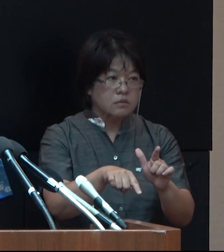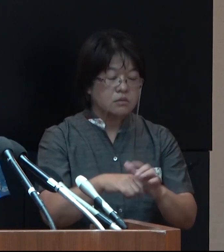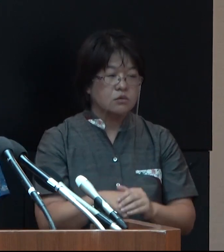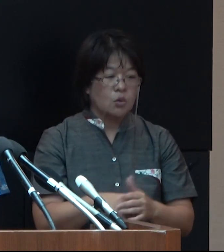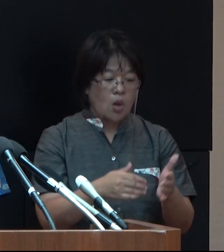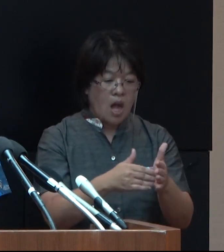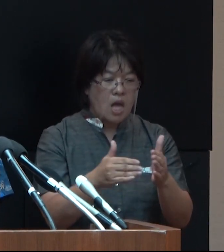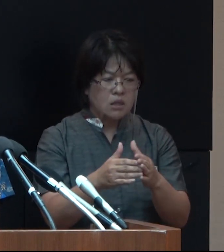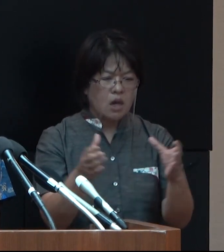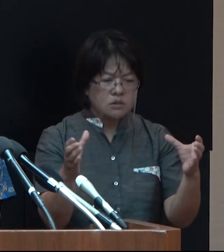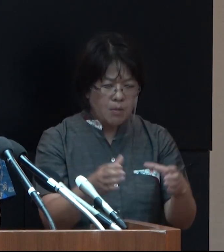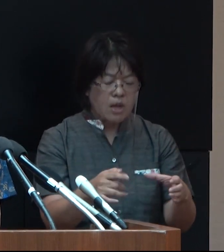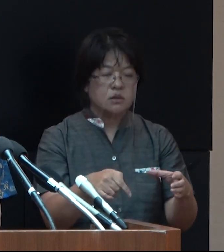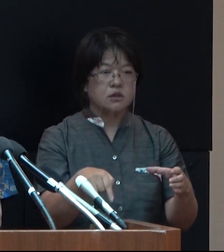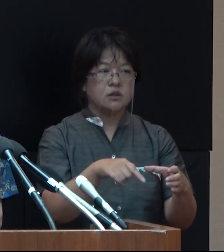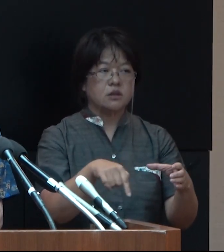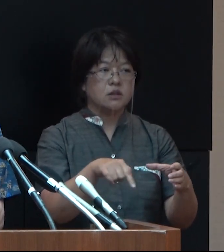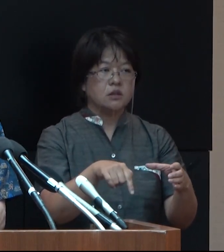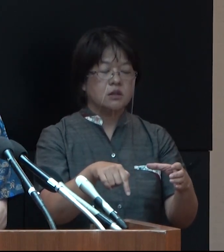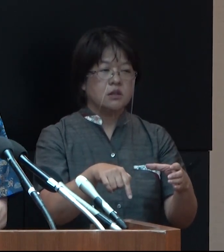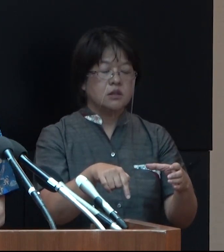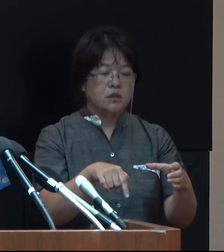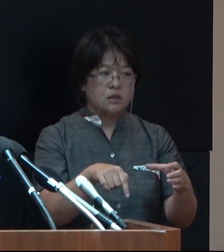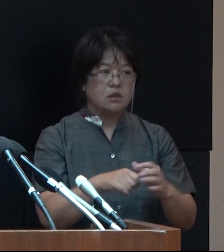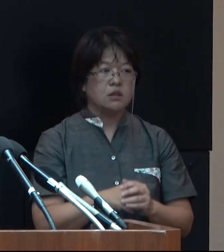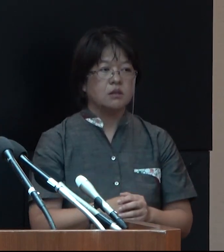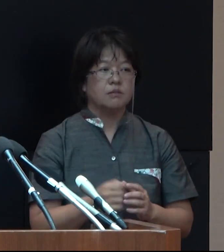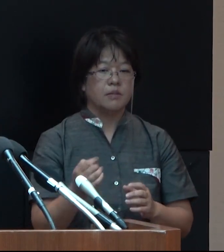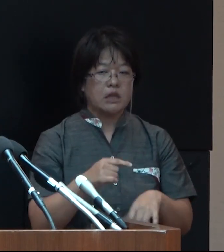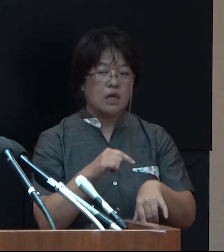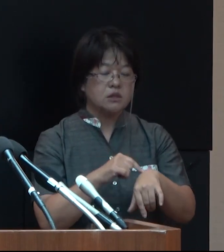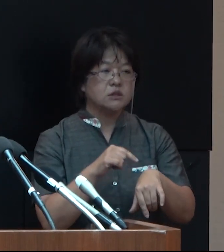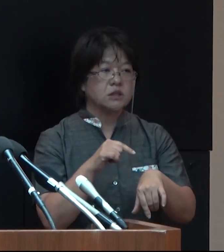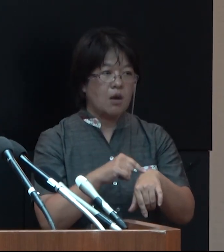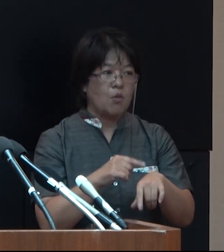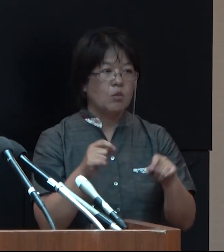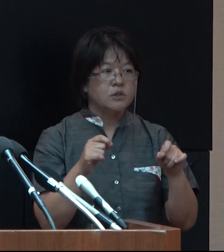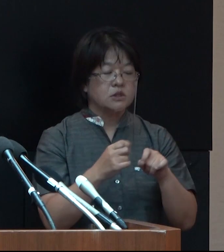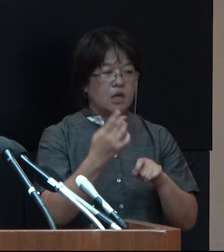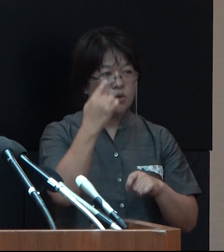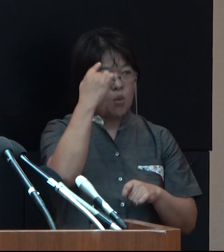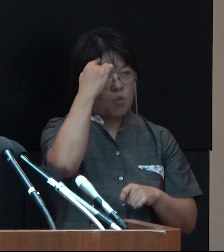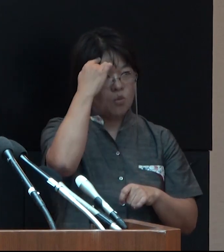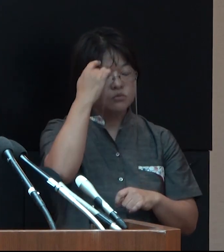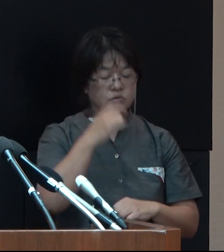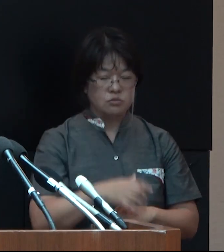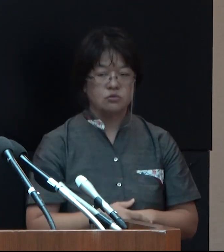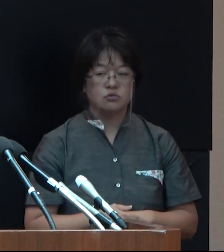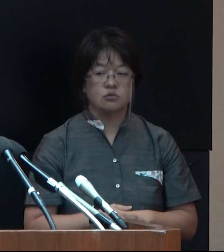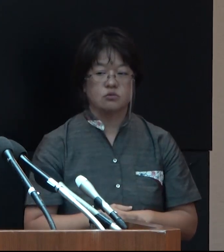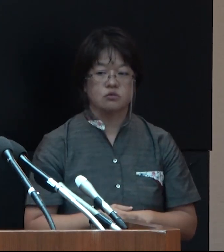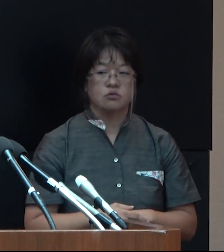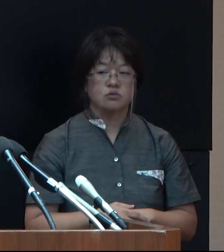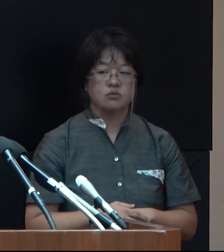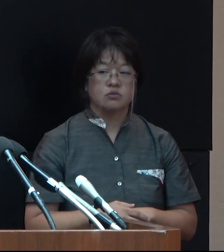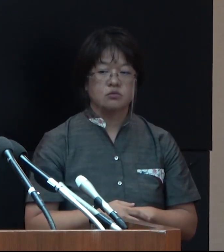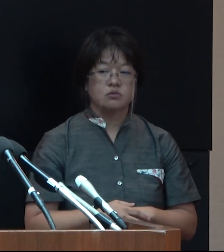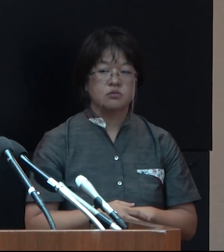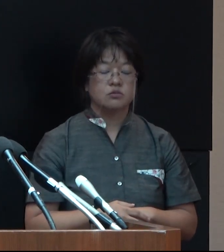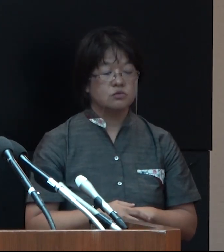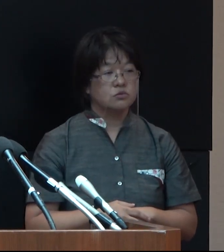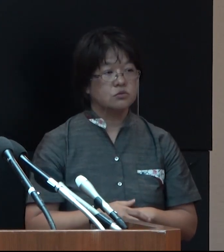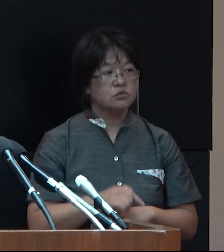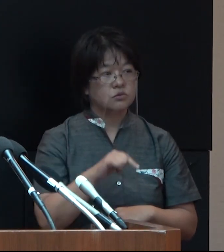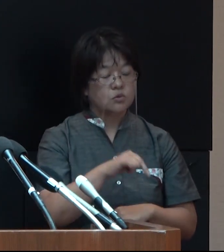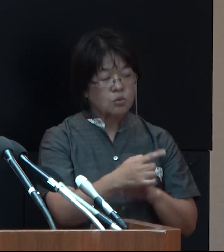ね、狭いのかな、また時間も、短いのかなというふうに気がするんですけれども、これはこの